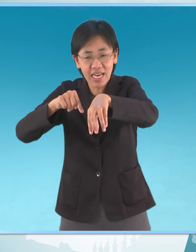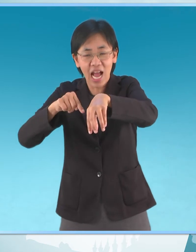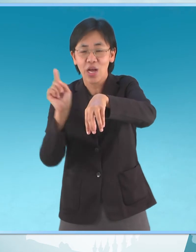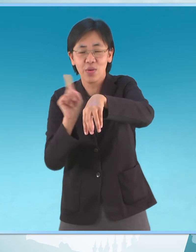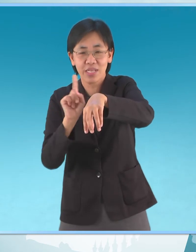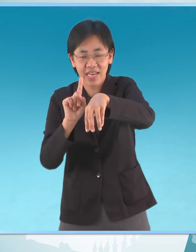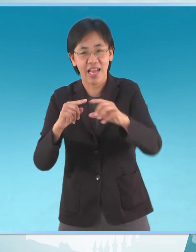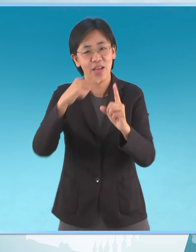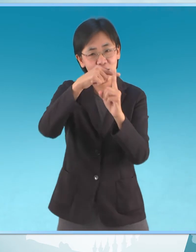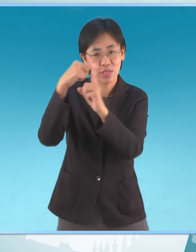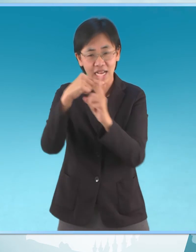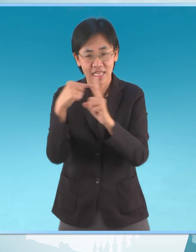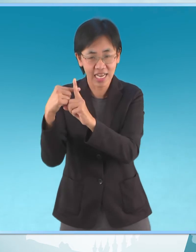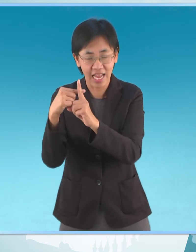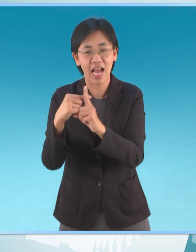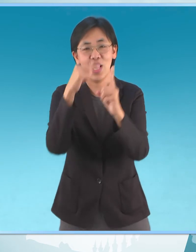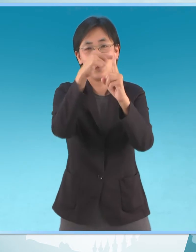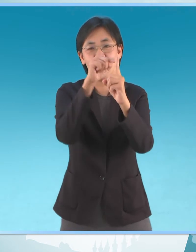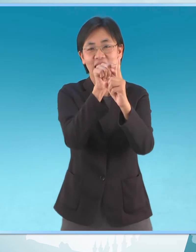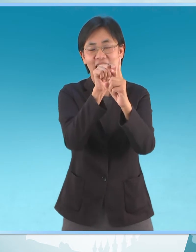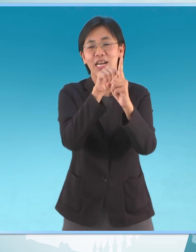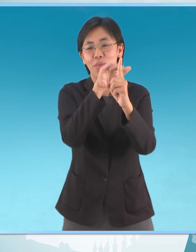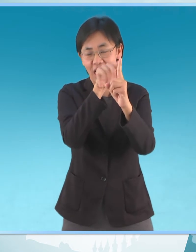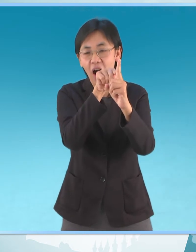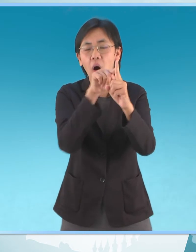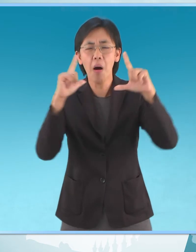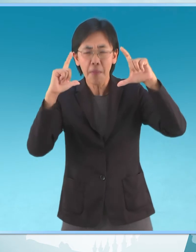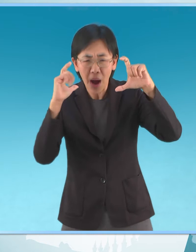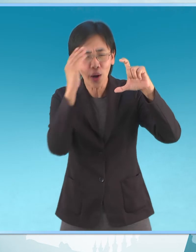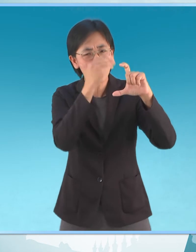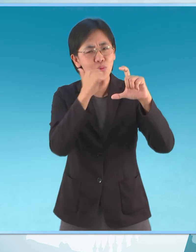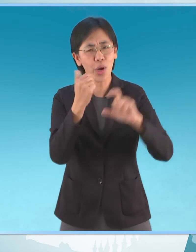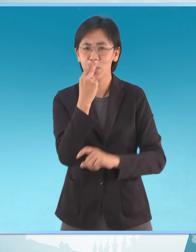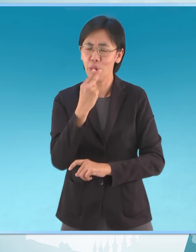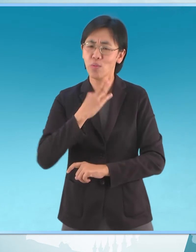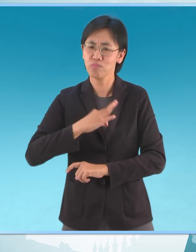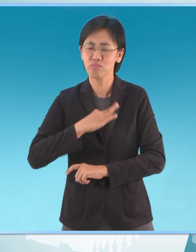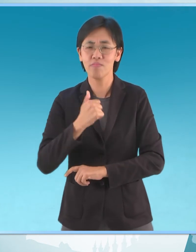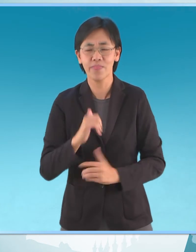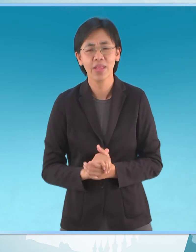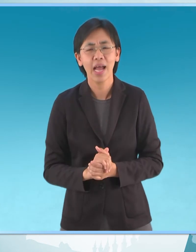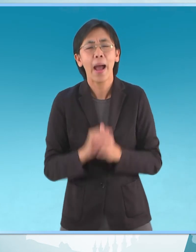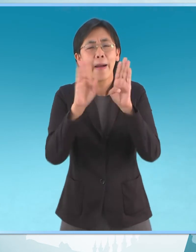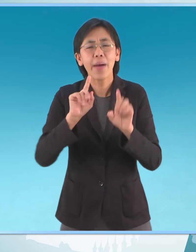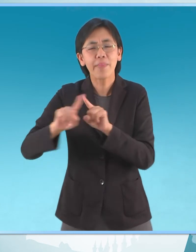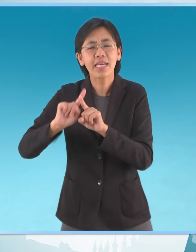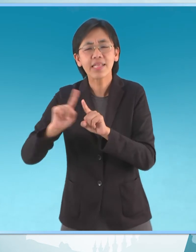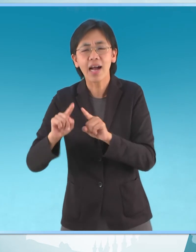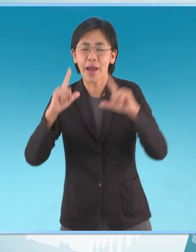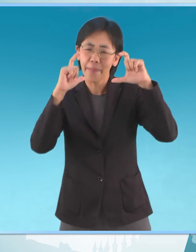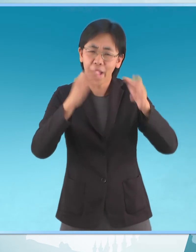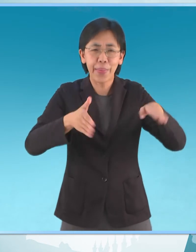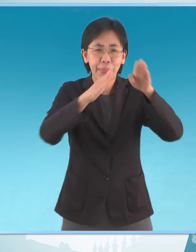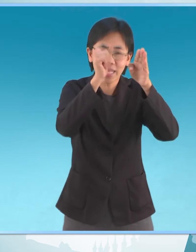ำไว้ที่จุดตัดบริเวณช่องซ้ายบนนะครับก็ได้ภาพที่สวยงามและได้อรรถรสไปอีกแบบนึงนะครับจริงๆเราถ่ายได้หลายแบบเลยนะฮะจะถ่ายพระธา